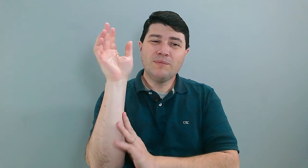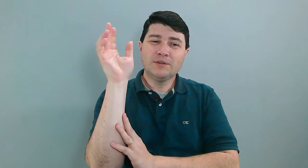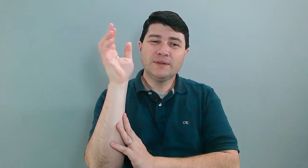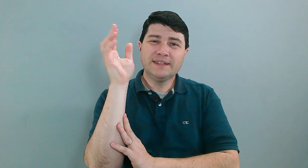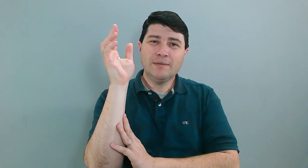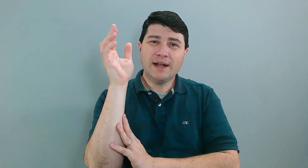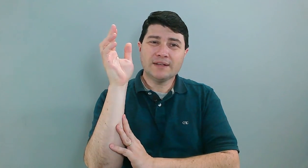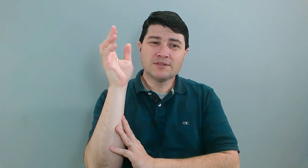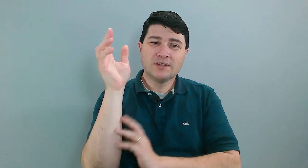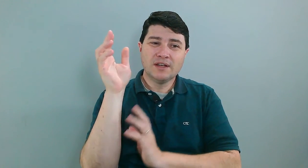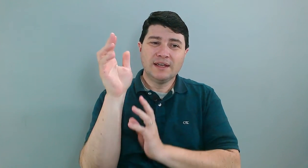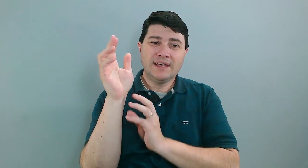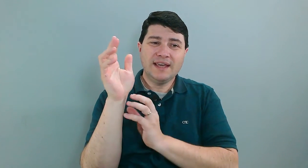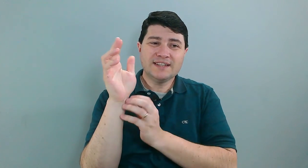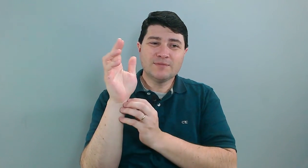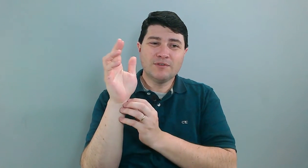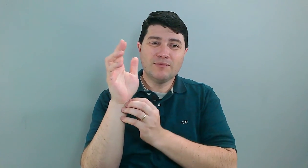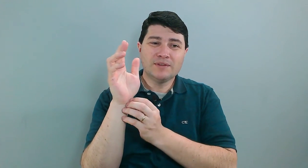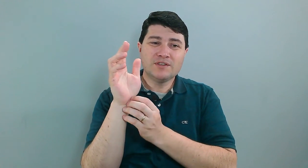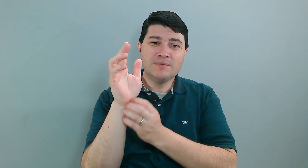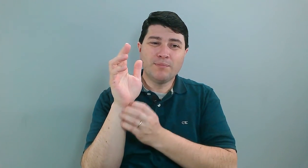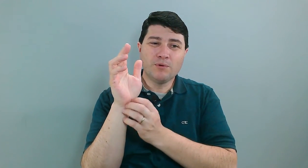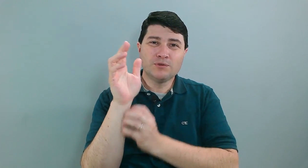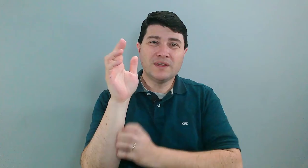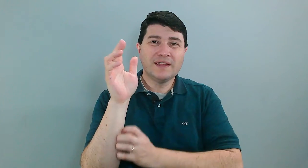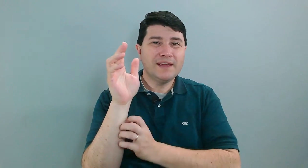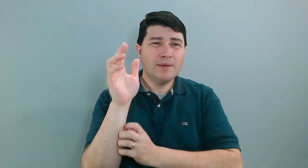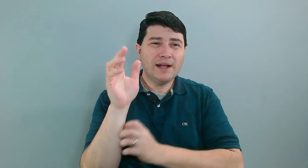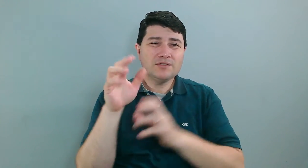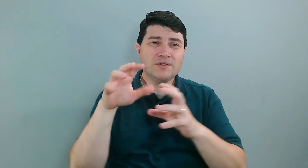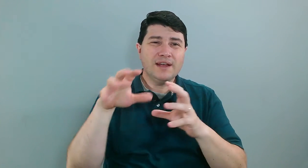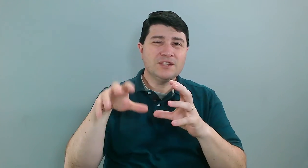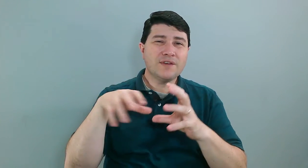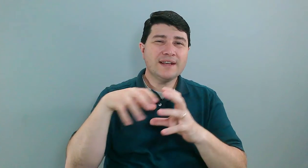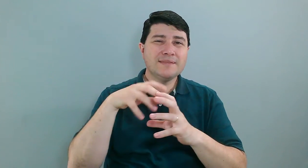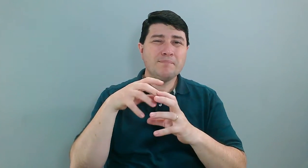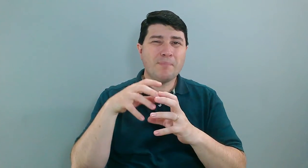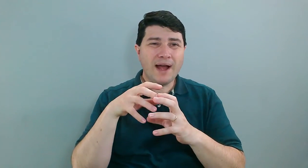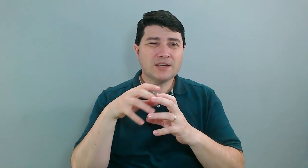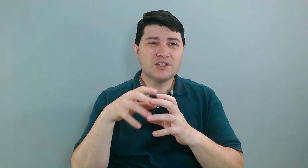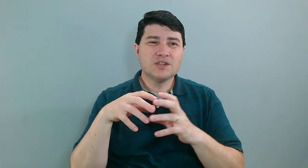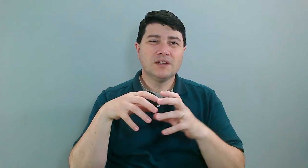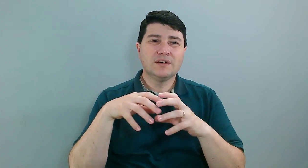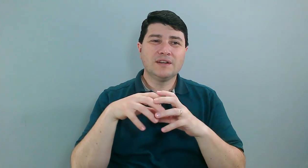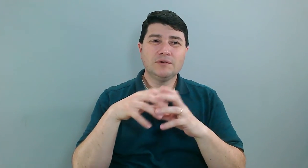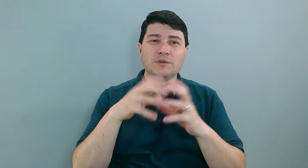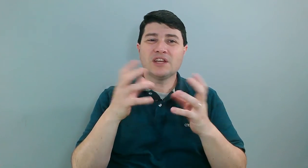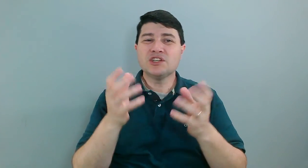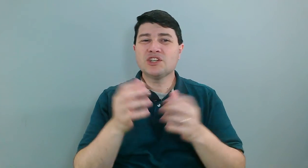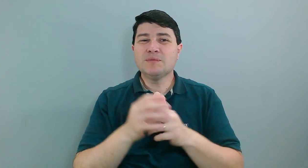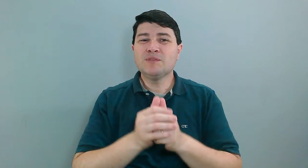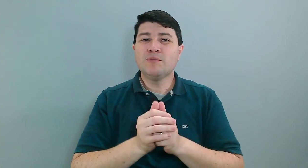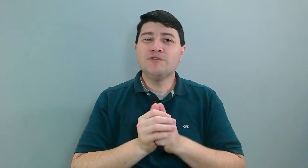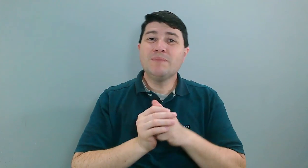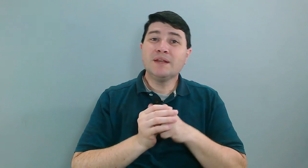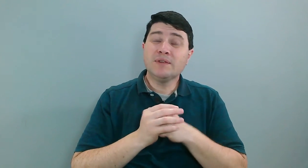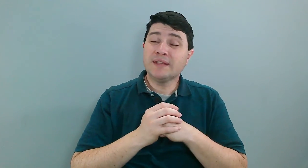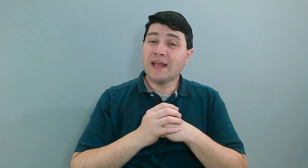do antebraço, que esses movimentos de pulso e de antebraço, eles fazem parte do que a gente chama de movimento interno